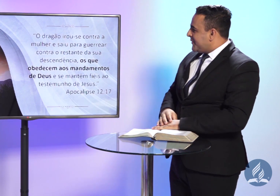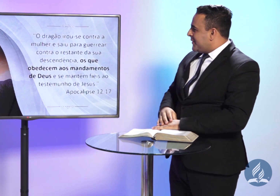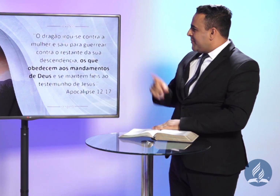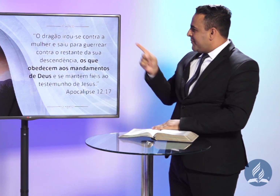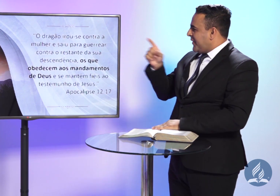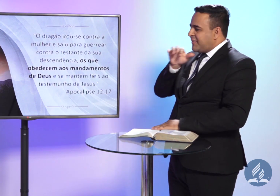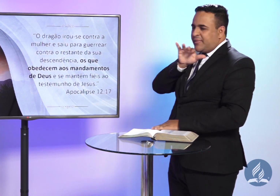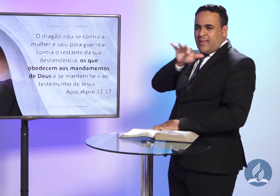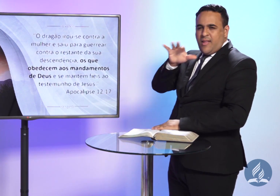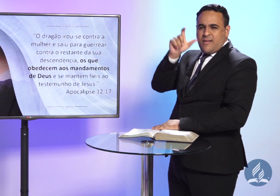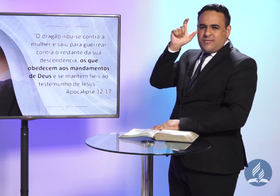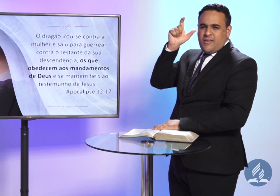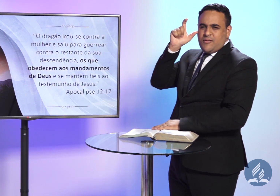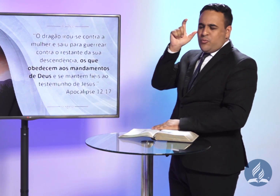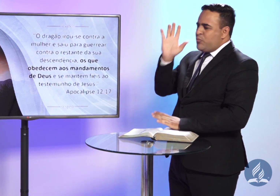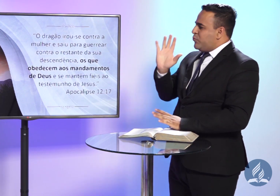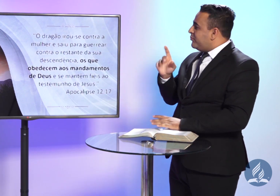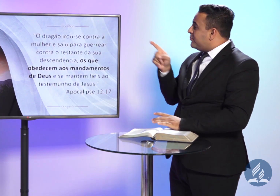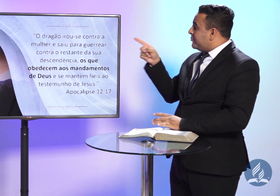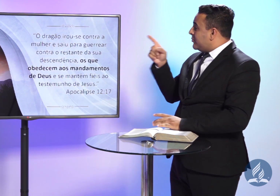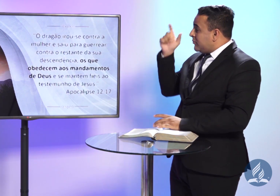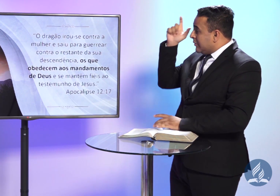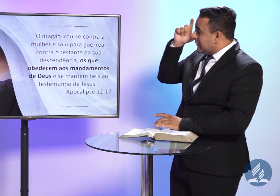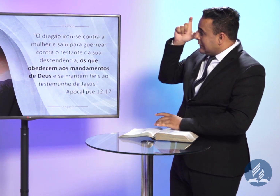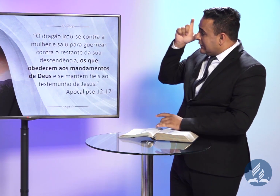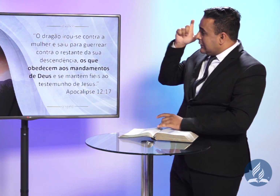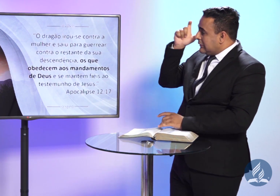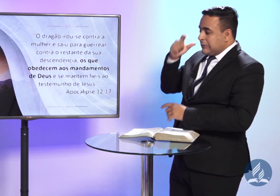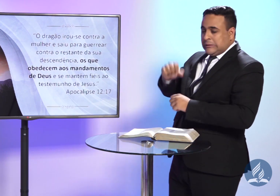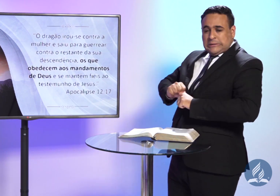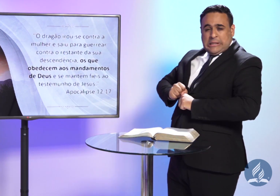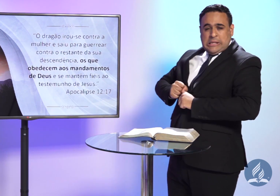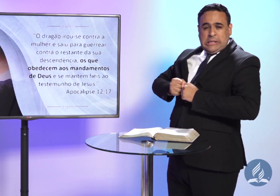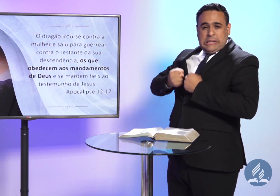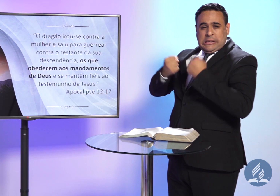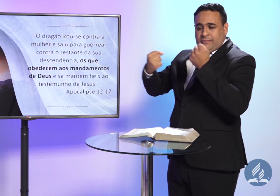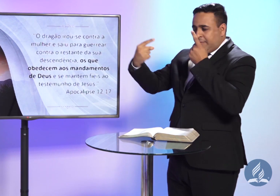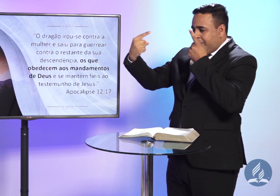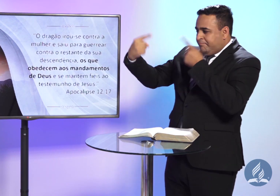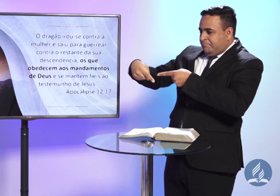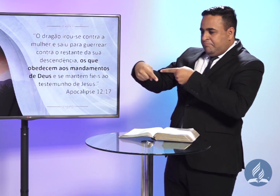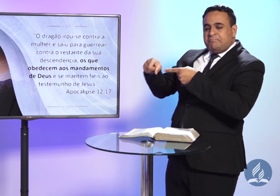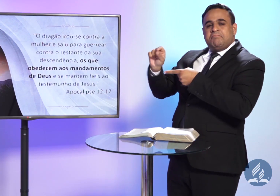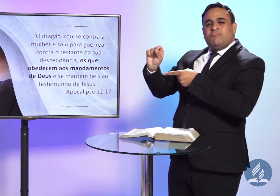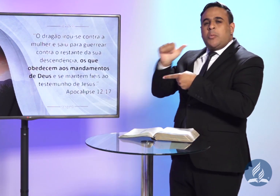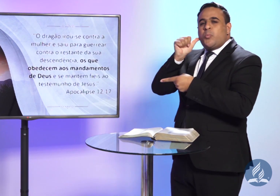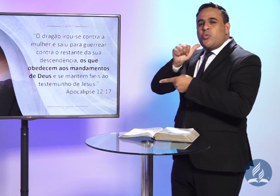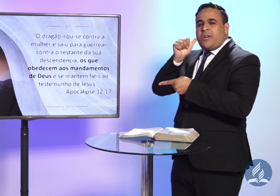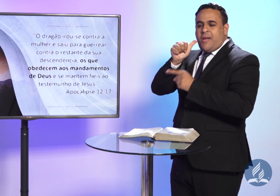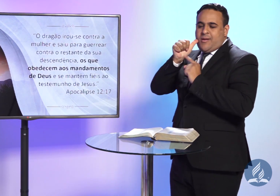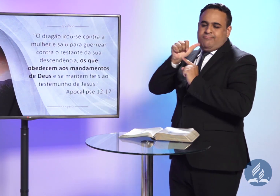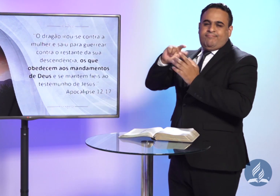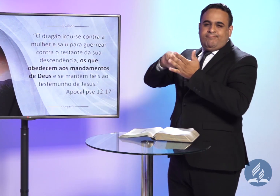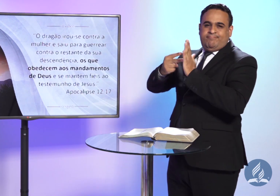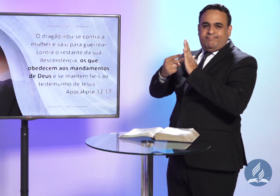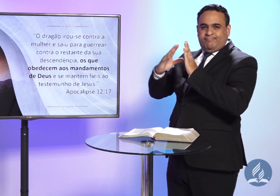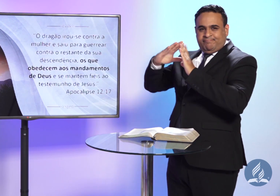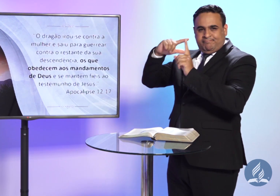volta de Jesus, vai acontecer o seguinte: e o dragão irou-se contra a mulher e saiu para